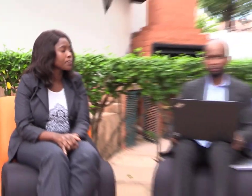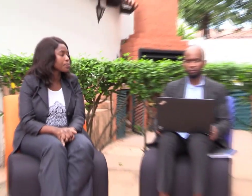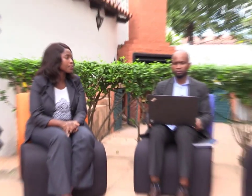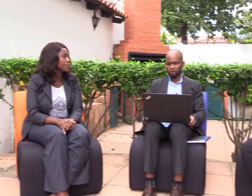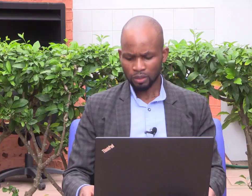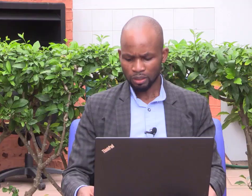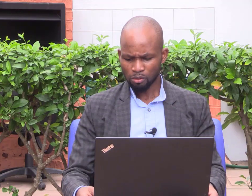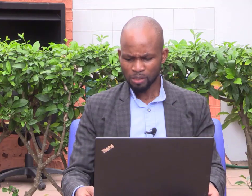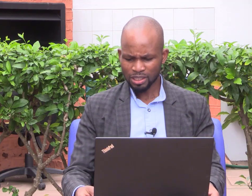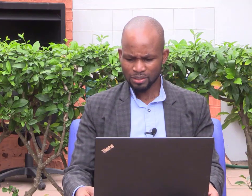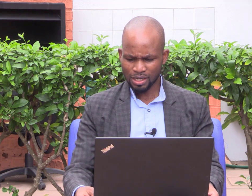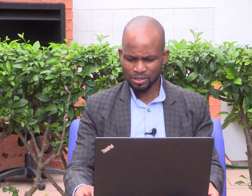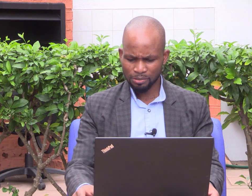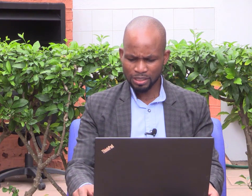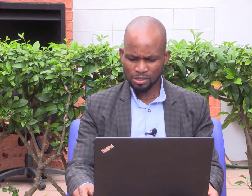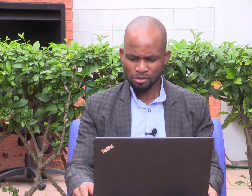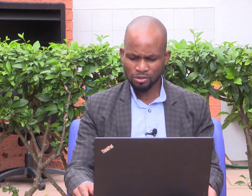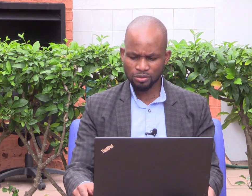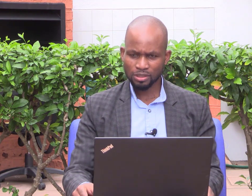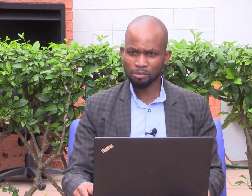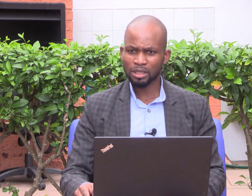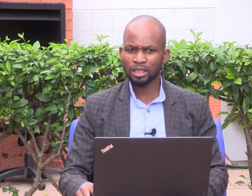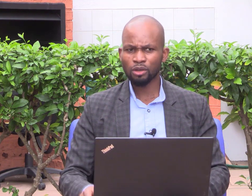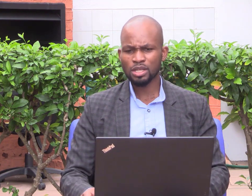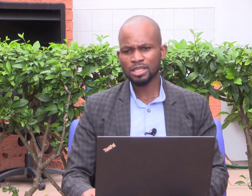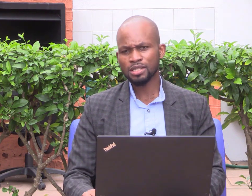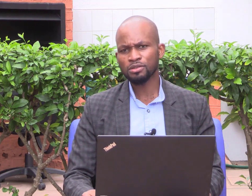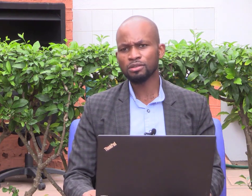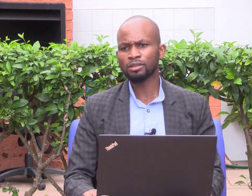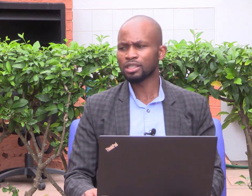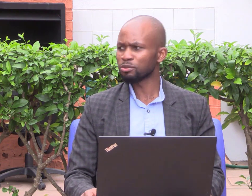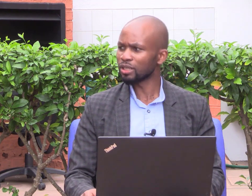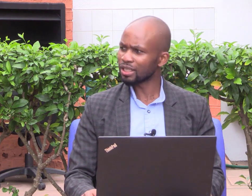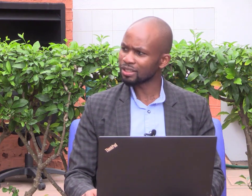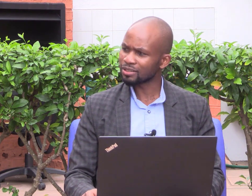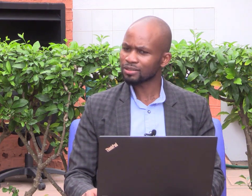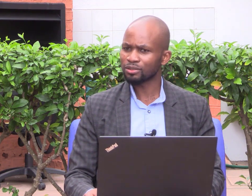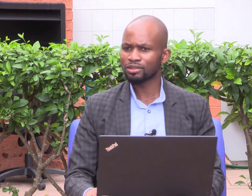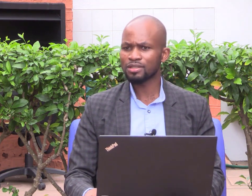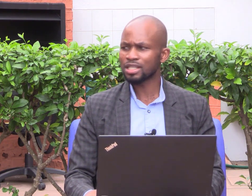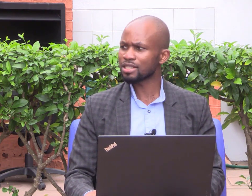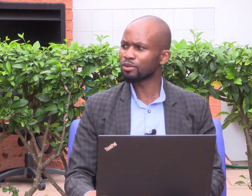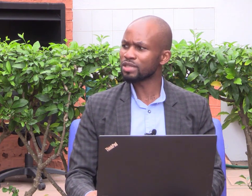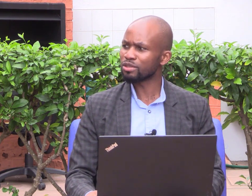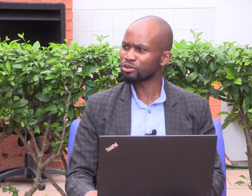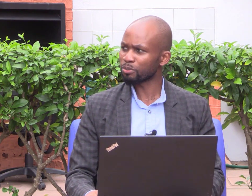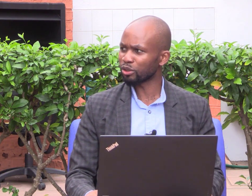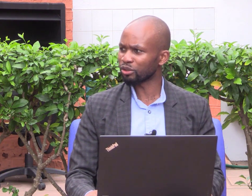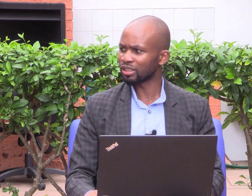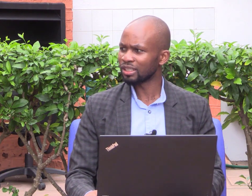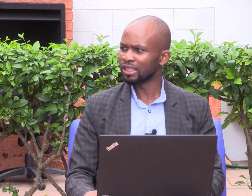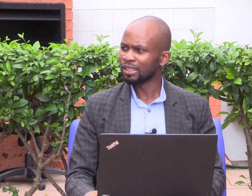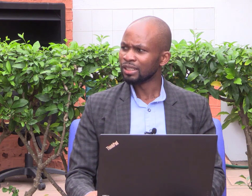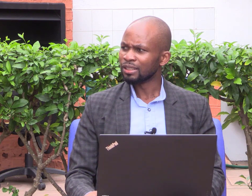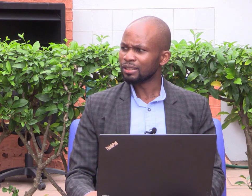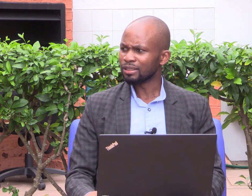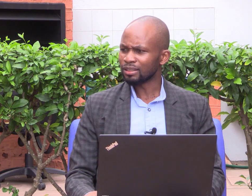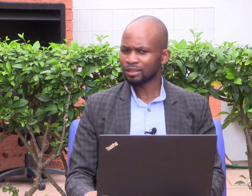Machel. Okay. Uma das grandes limitações também é o acesso das mulheres com deficiência no ensino superior.